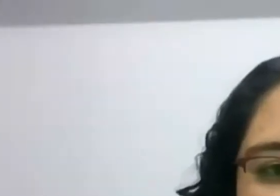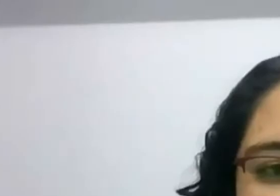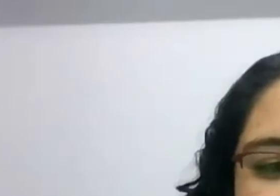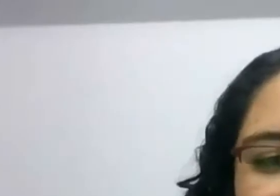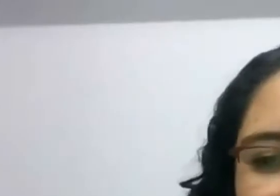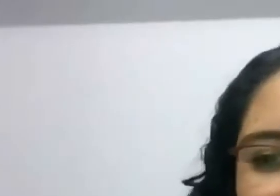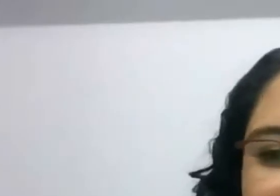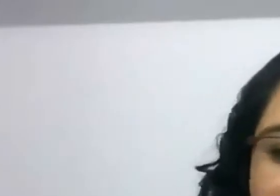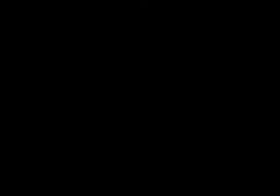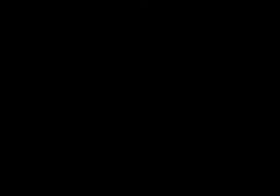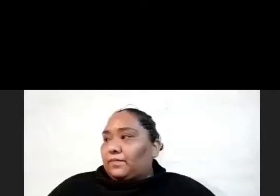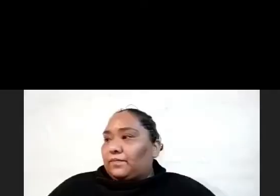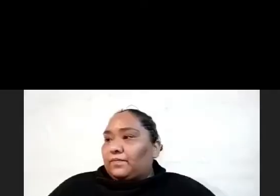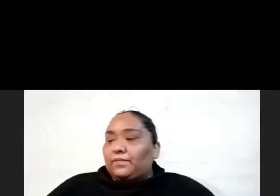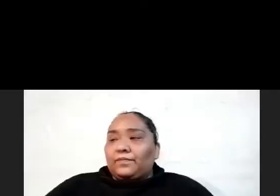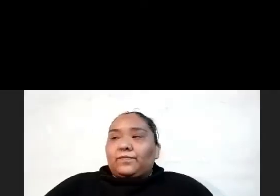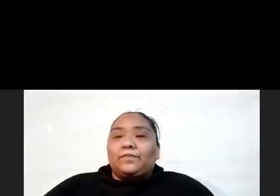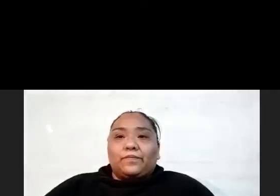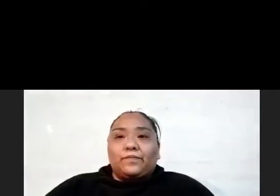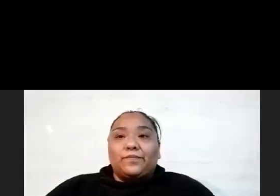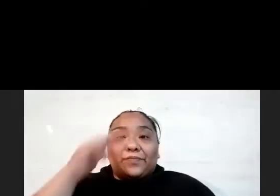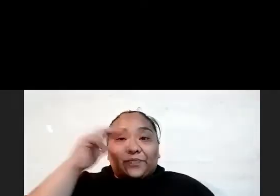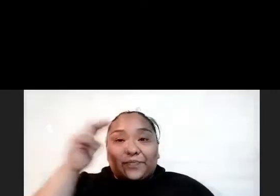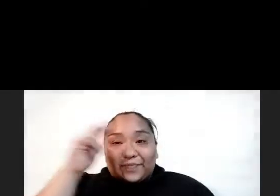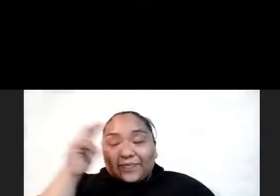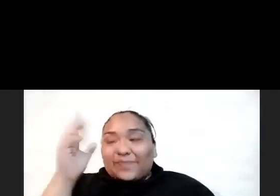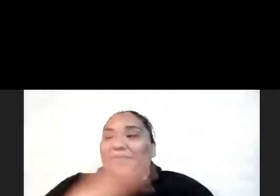Hola, hola, buenas tardes. ¿Cómo están?